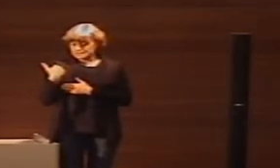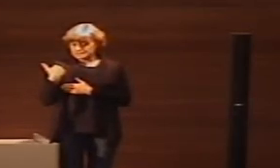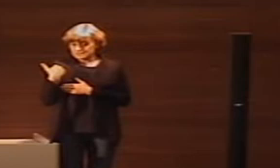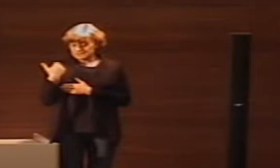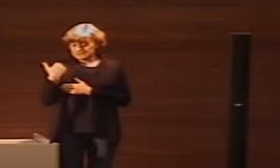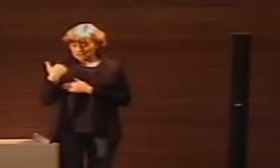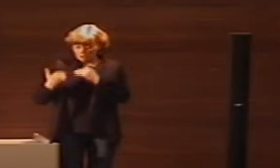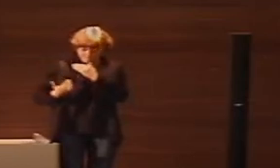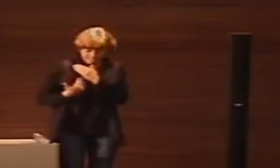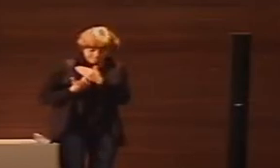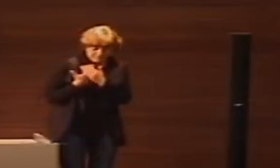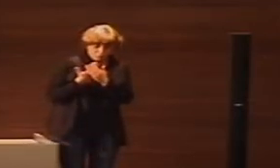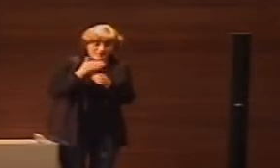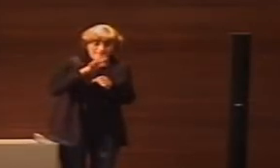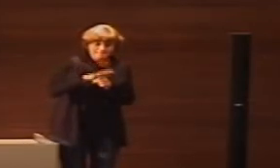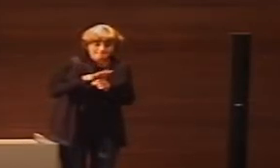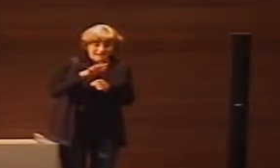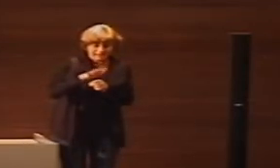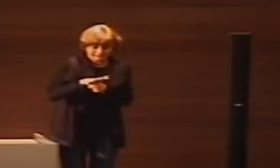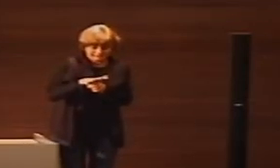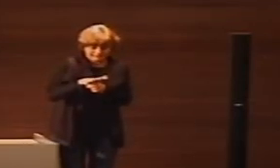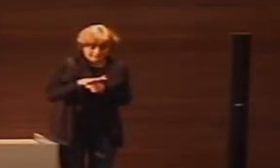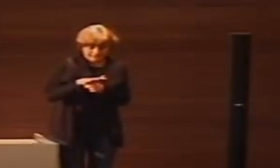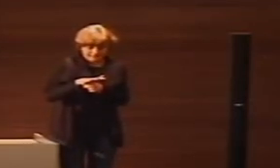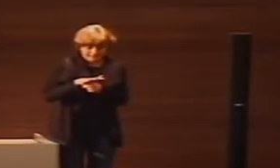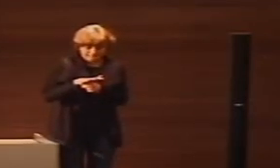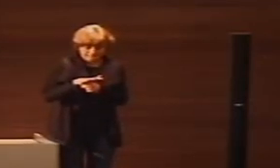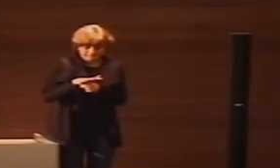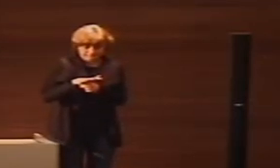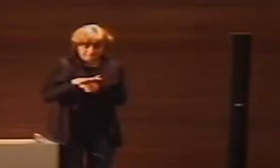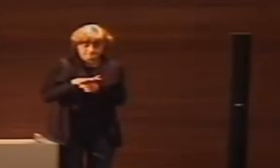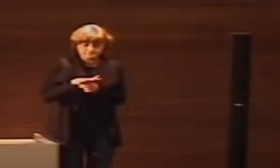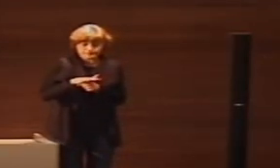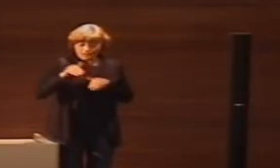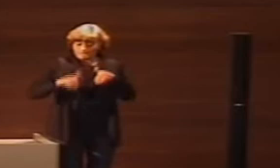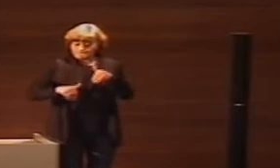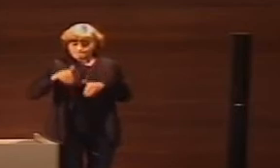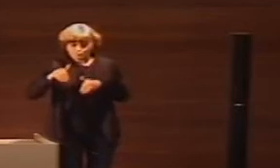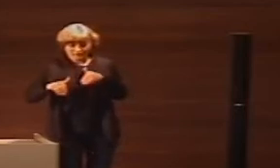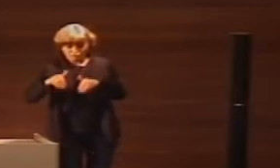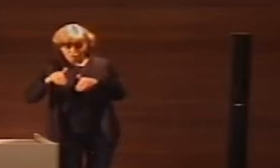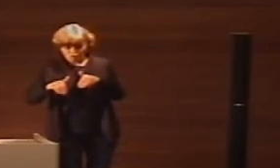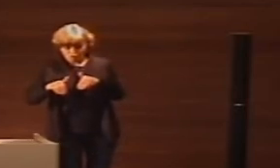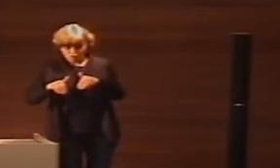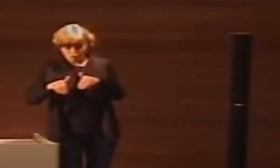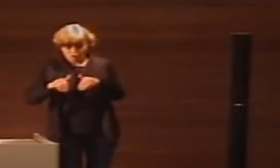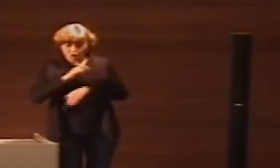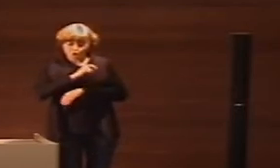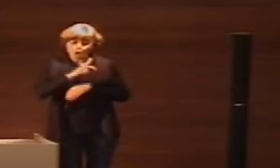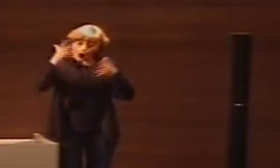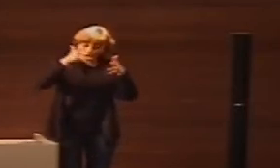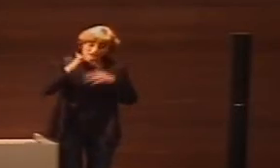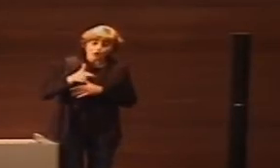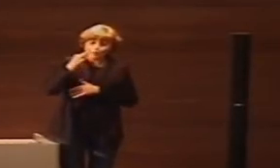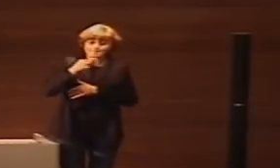La madrugada del pasado martes se llegó a un acuerdo ya entre el Parlamento, la Comisión y el Consejo. Por lo